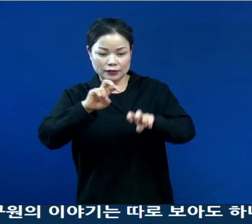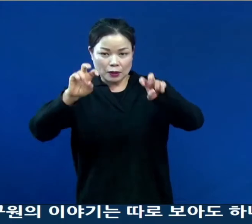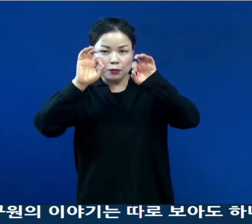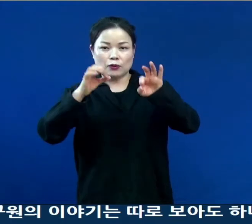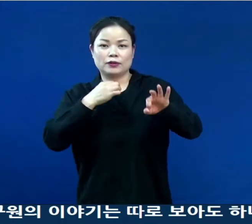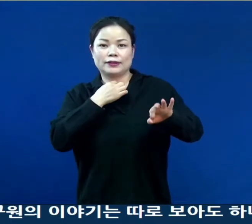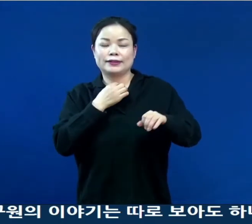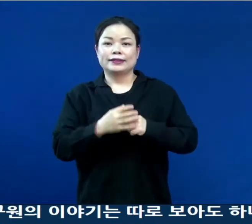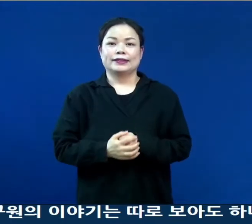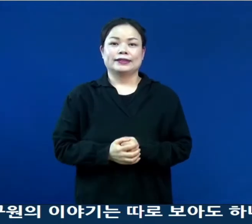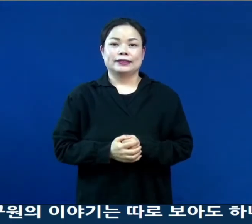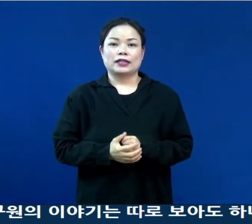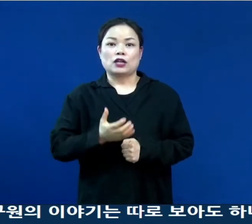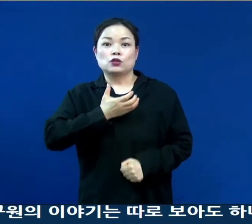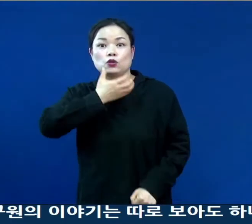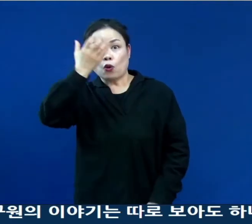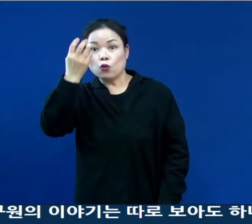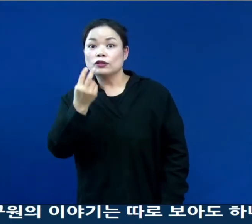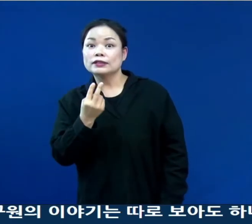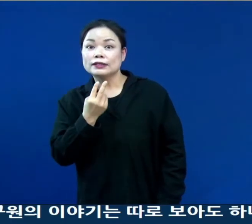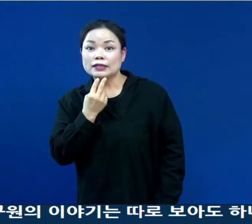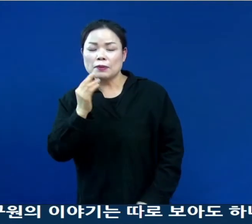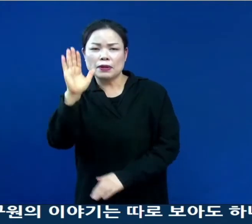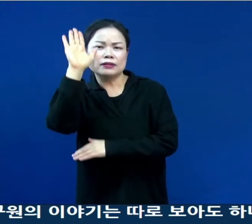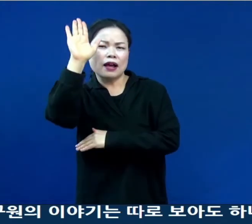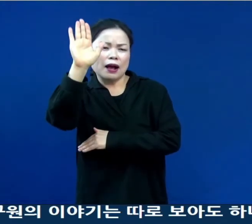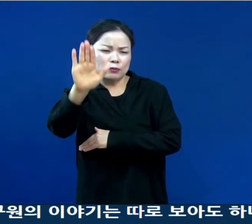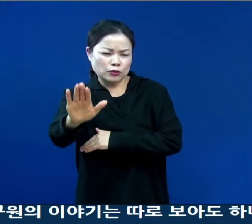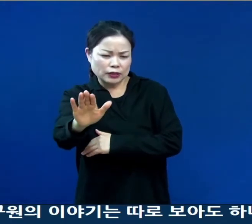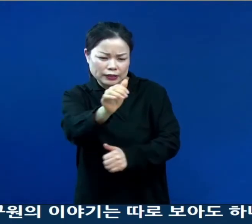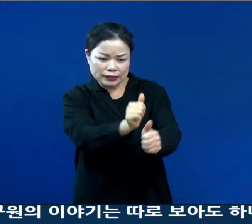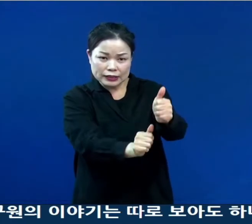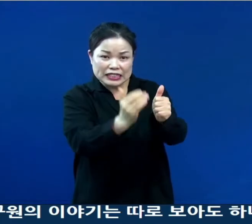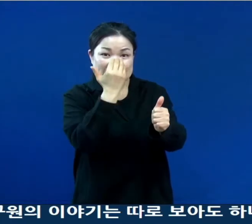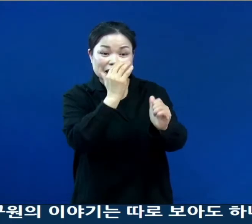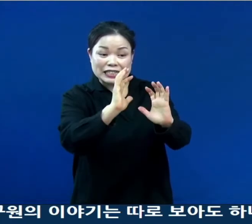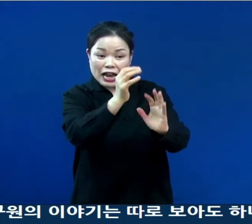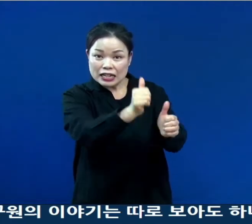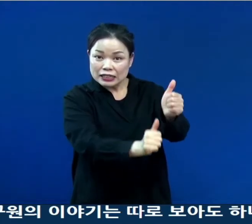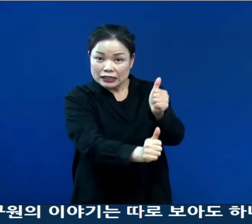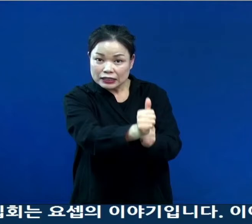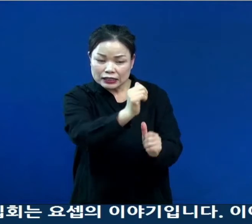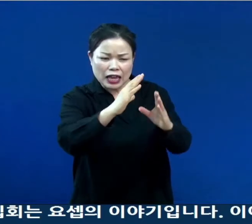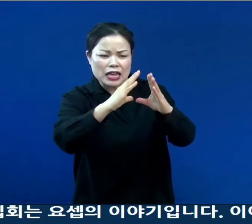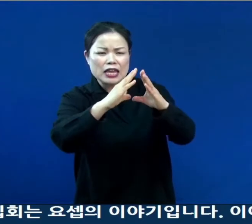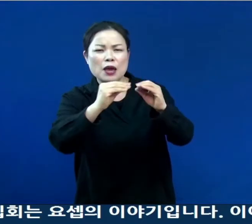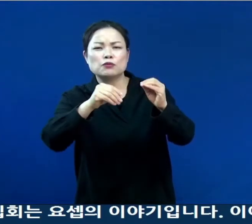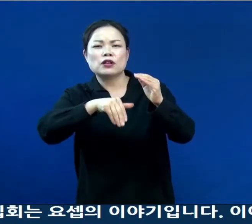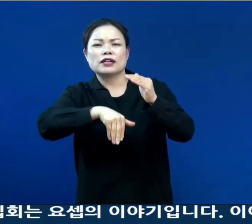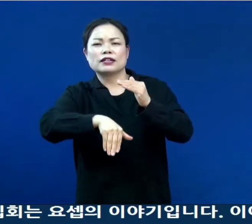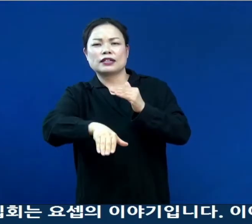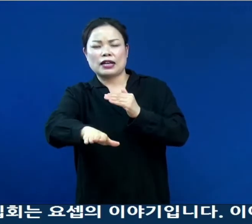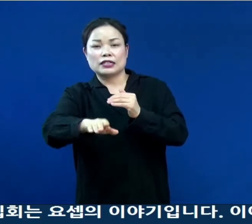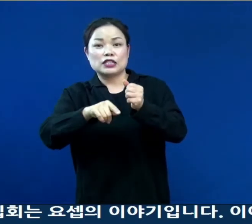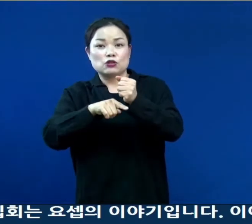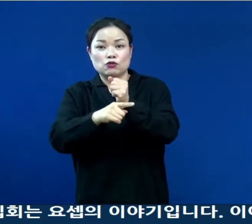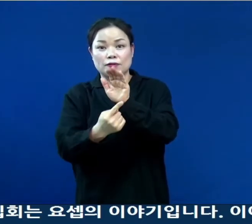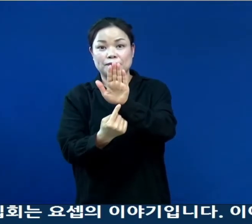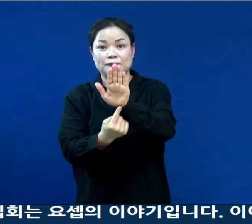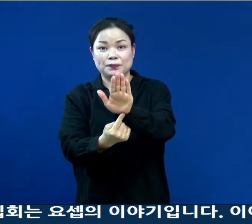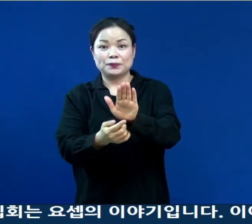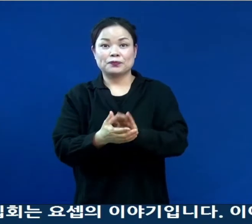합니다. 요셉의 이야기는 장차 이스라엘 자손들이 애굽으로 가게 된 이유를 잘 설명해